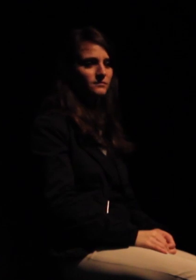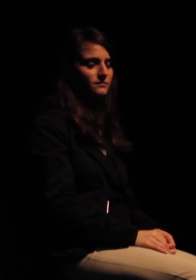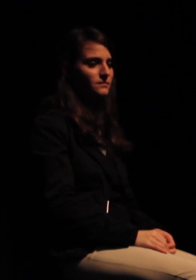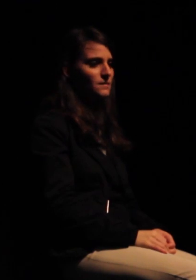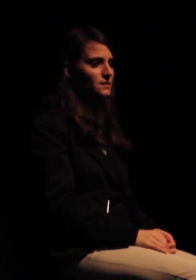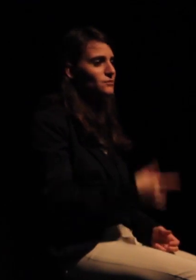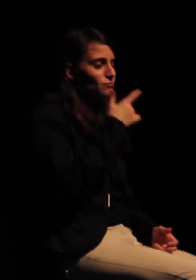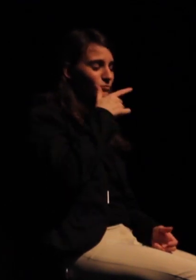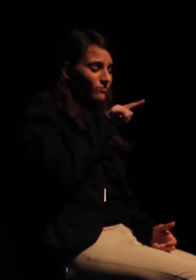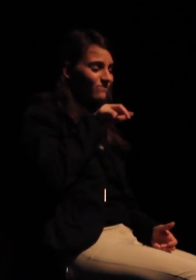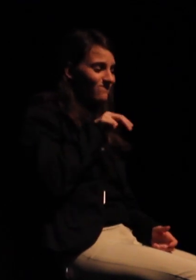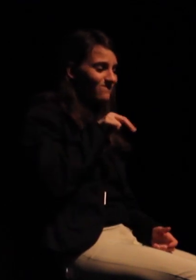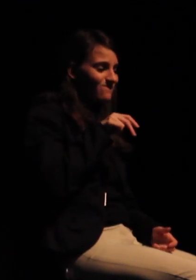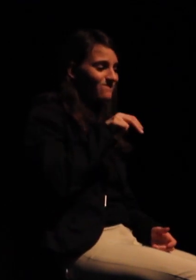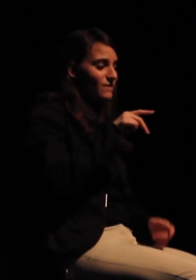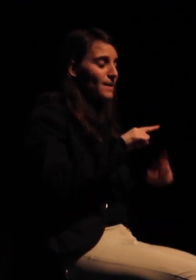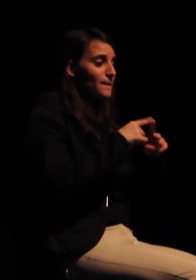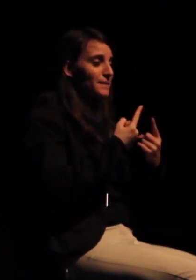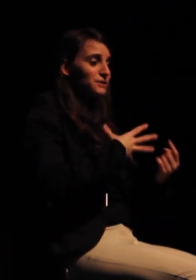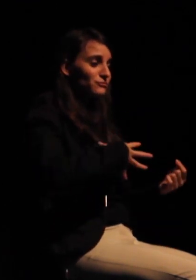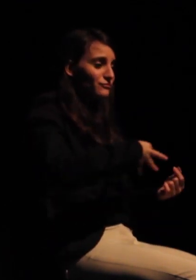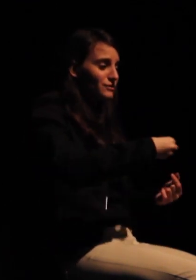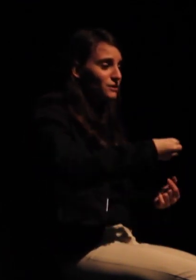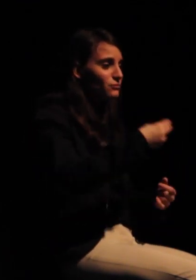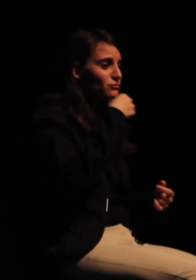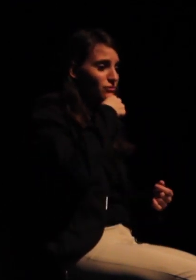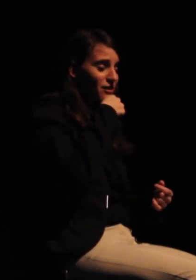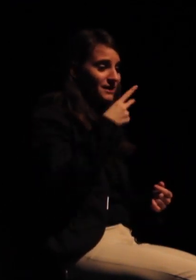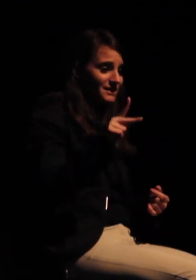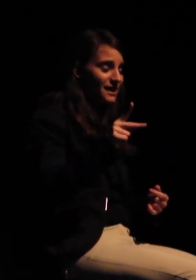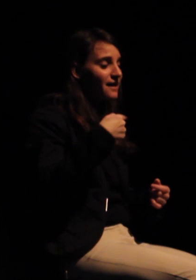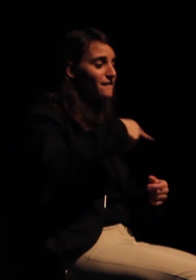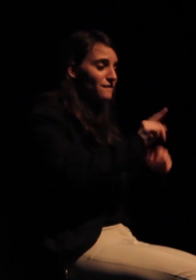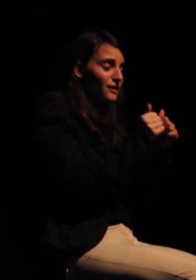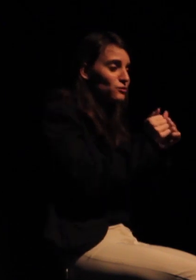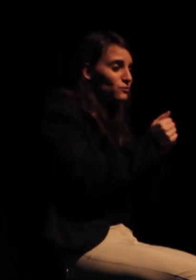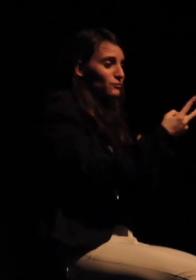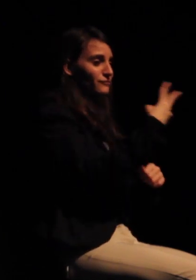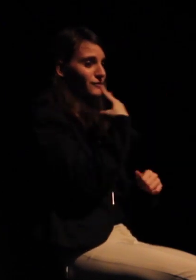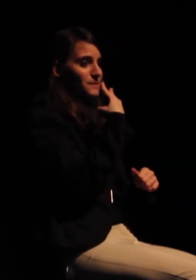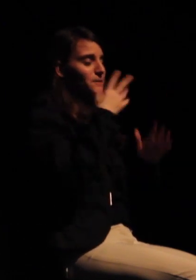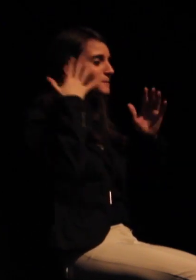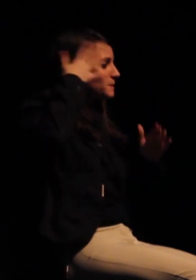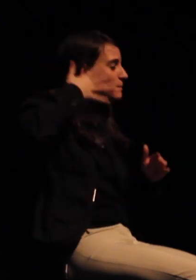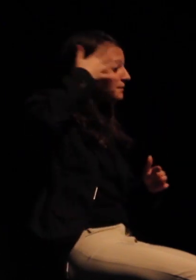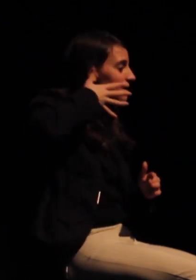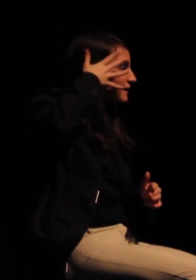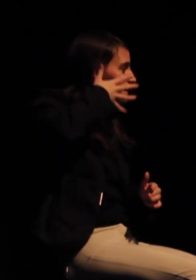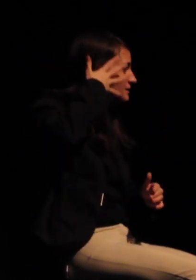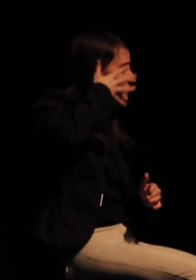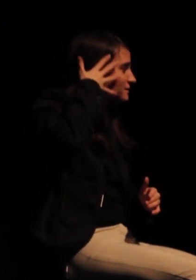locomover. Mas o filho e a nora vão. Então, para mim vai ser uma emoção muito grande